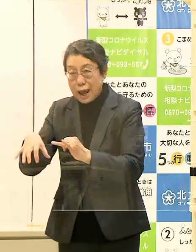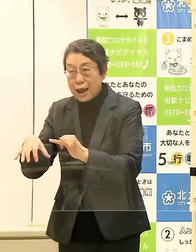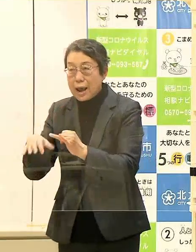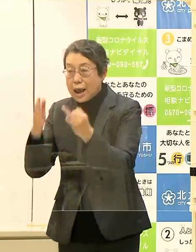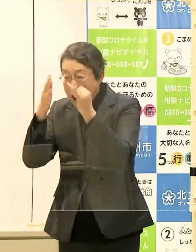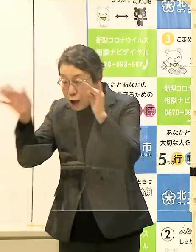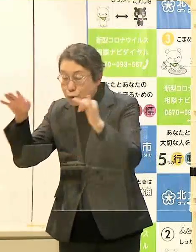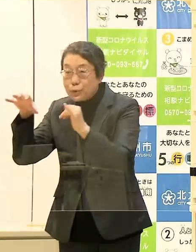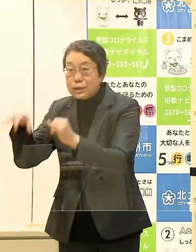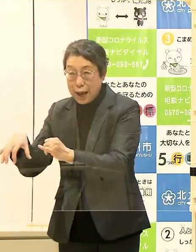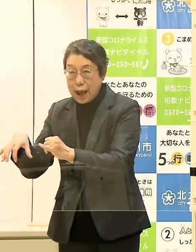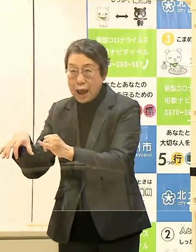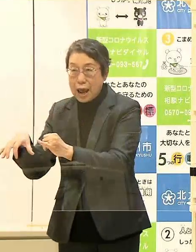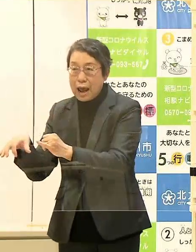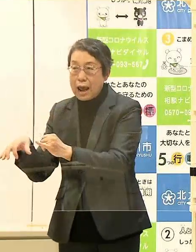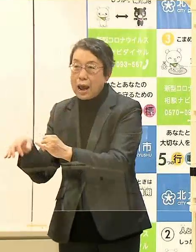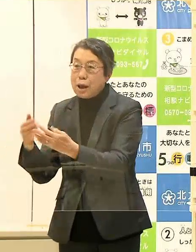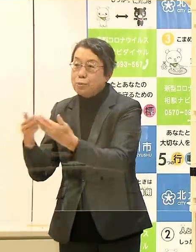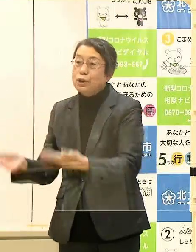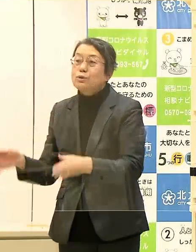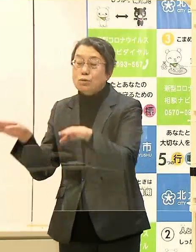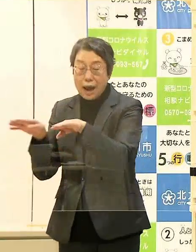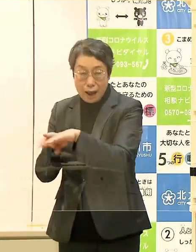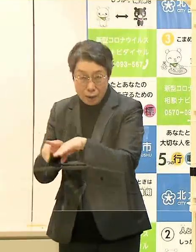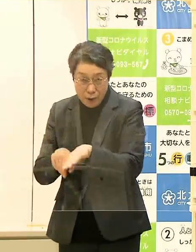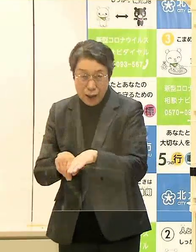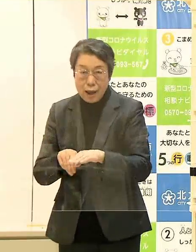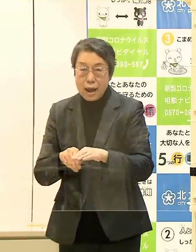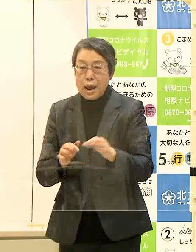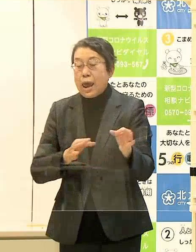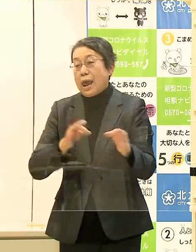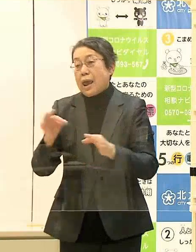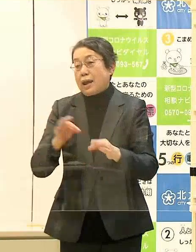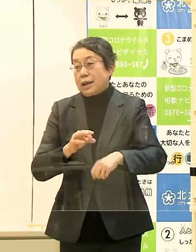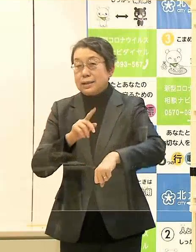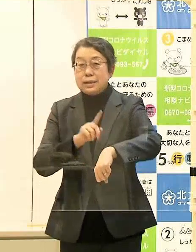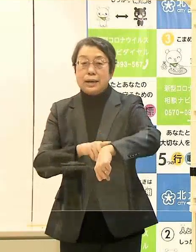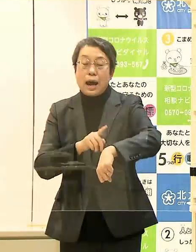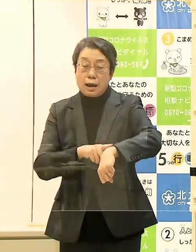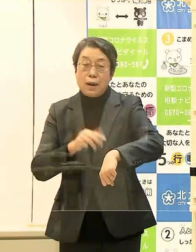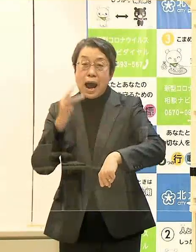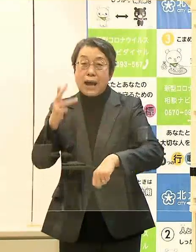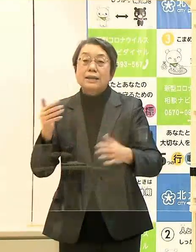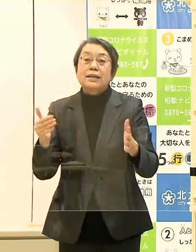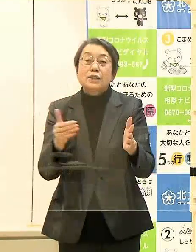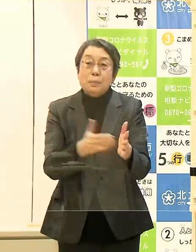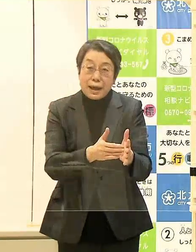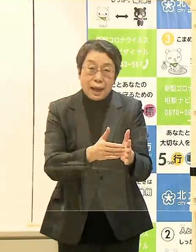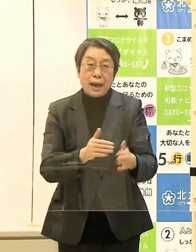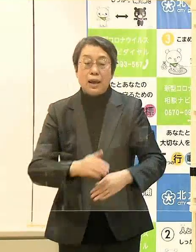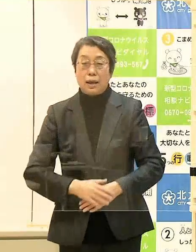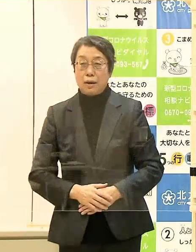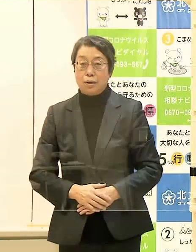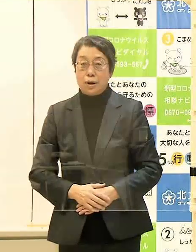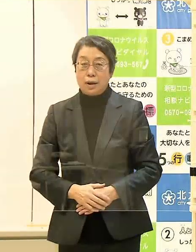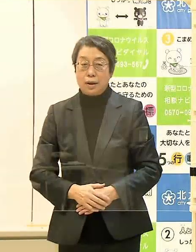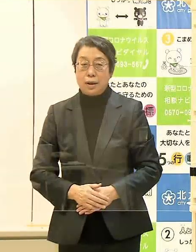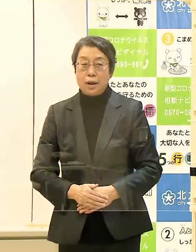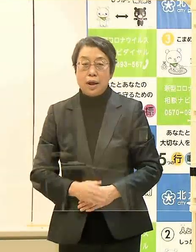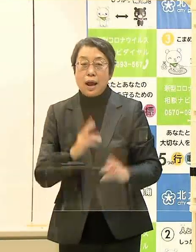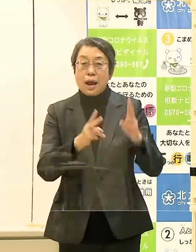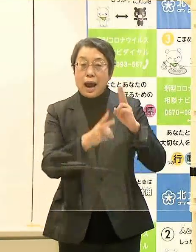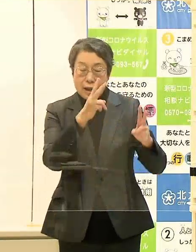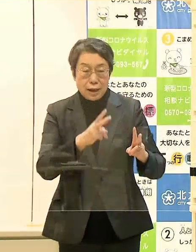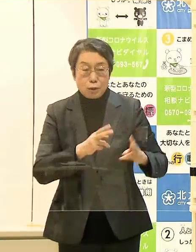など営業時間を夜8時までとしてお参ります触媒の